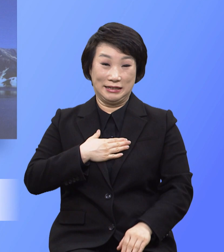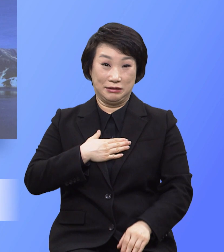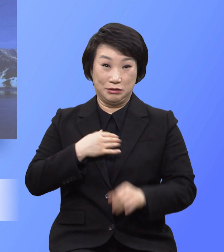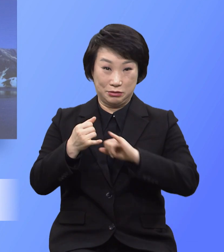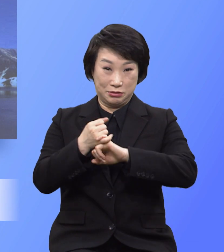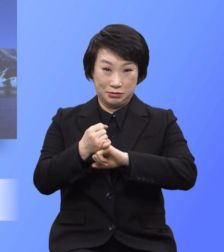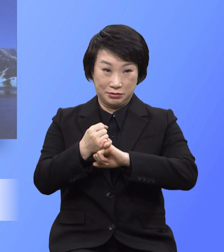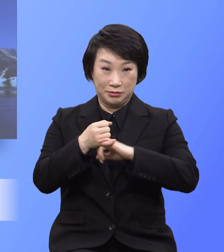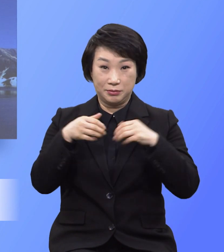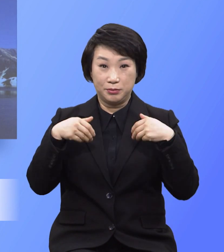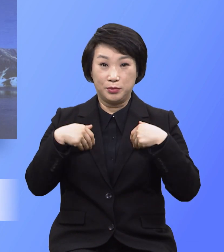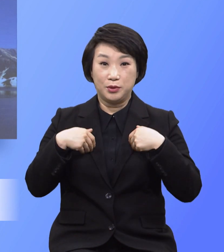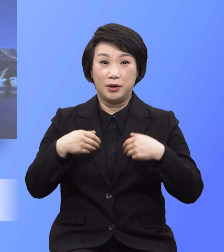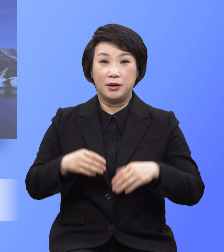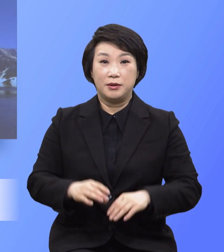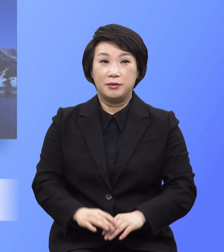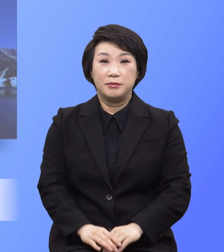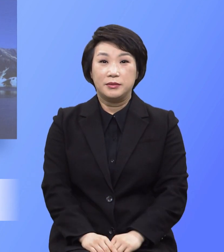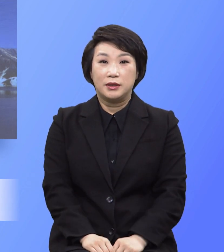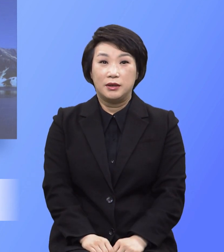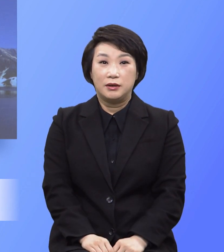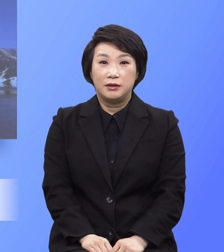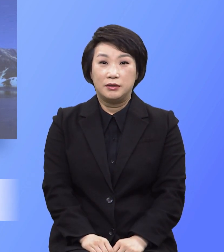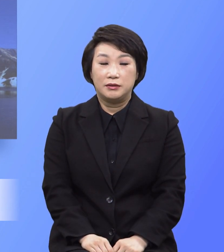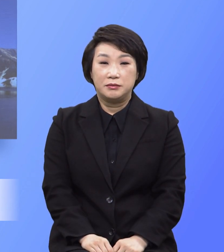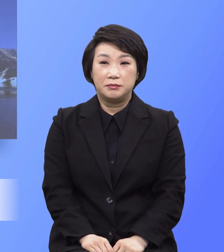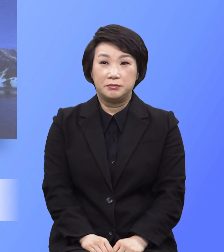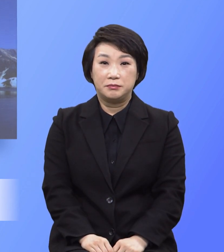반드시 인식해야 됩니다.